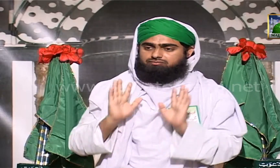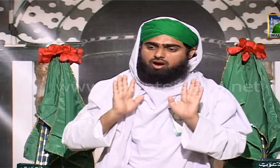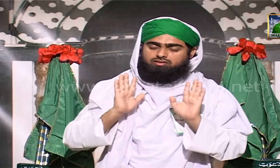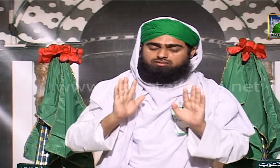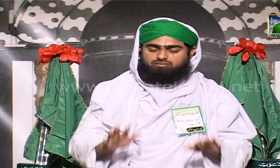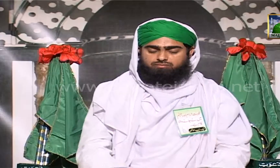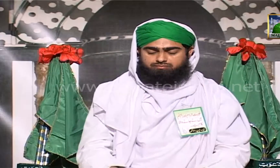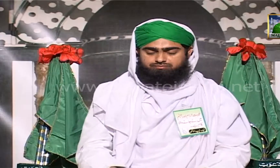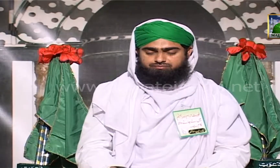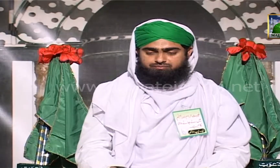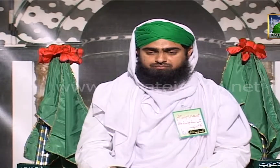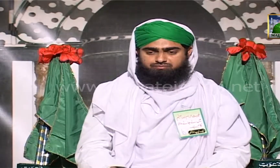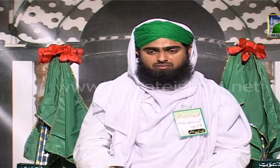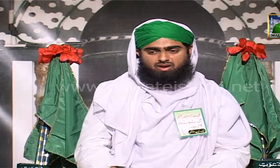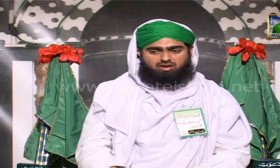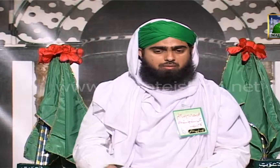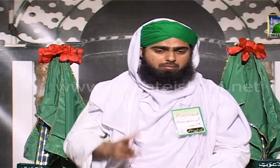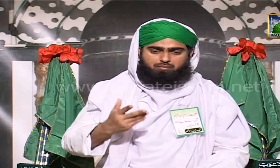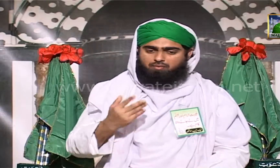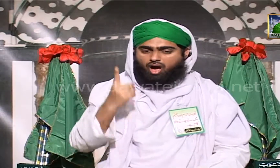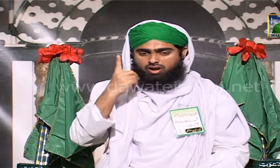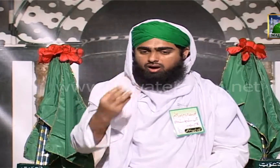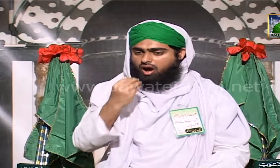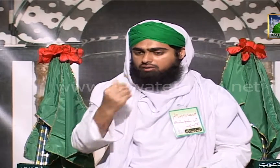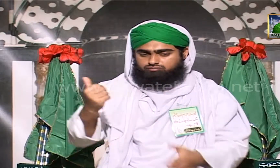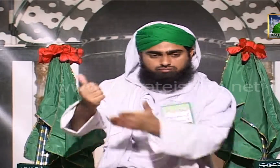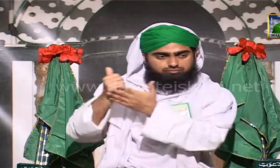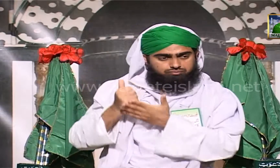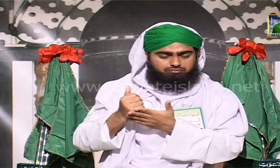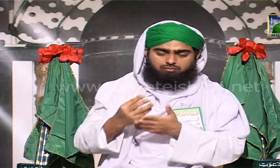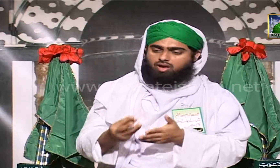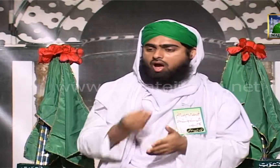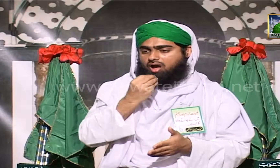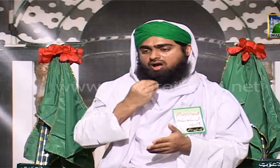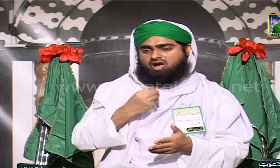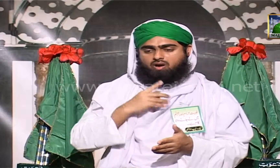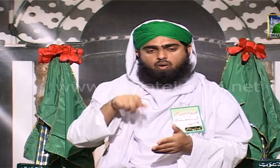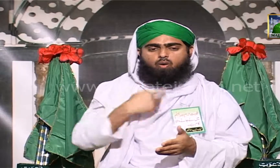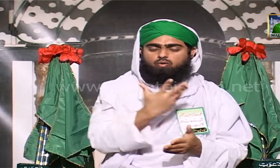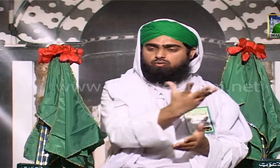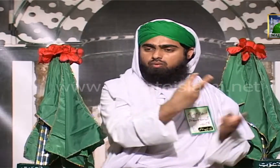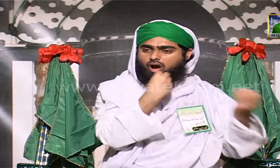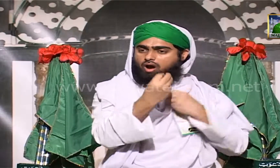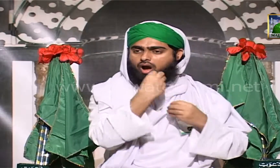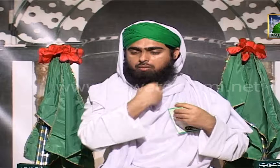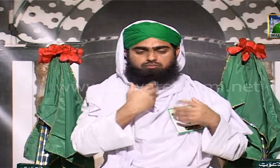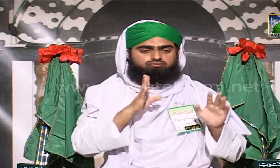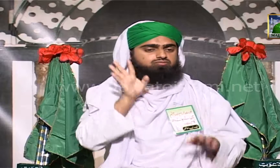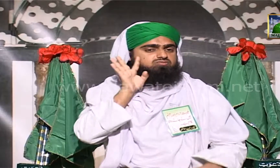نہیں، یعنی جب تک تو نہیں کھلائے گا میں نہیں کھاؤں گا۔ چنانچہ 40 دن تک میں اس عہد پر قائم